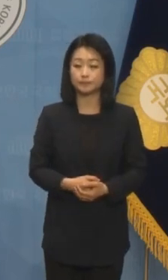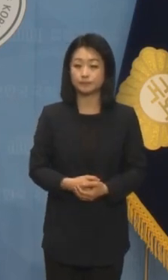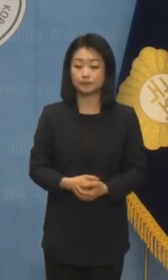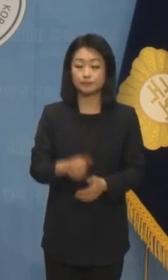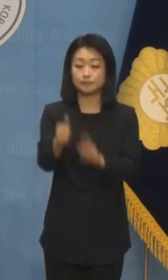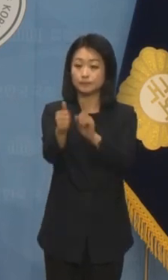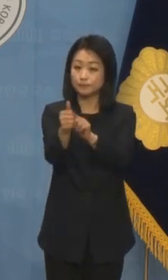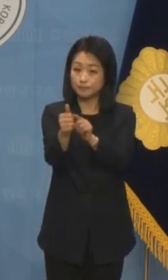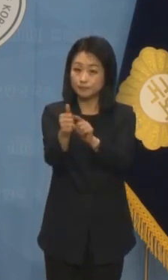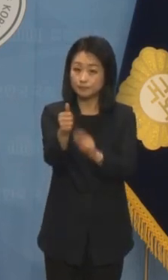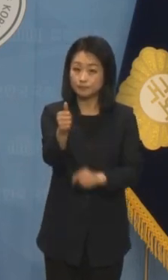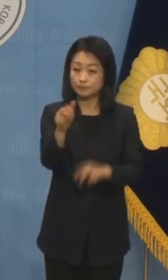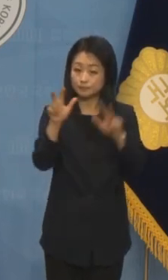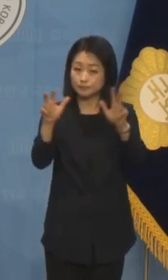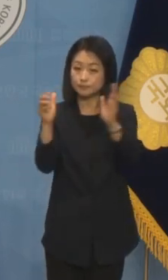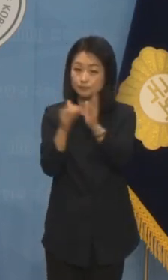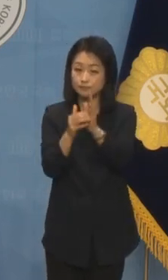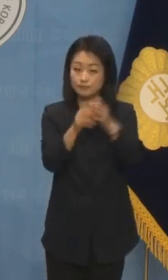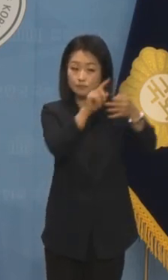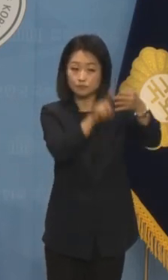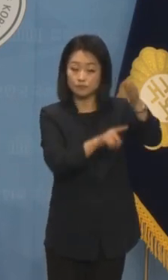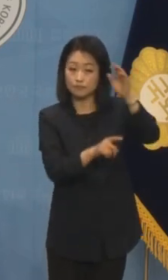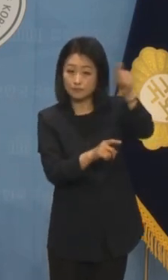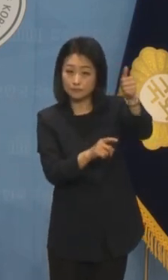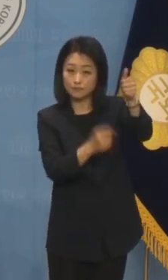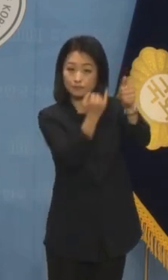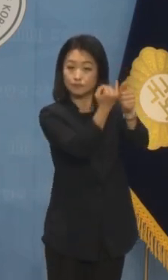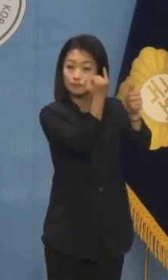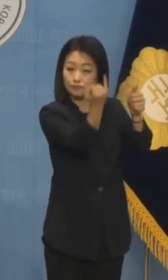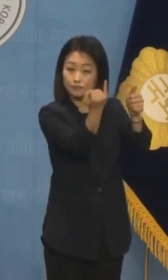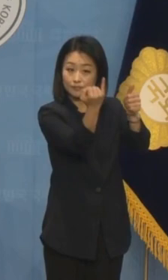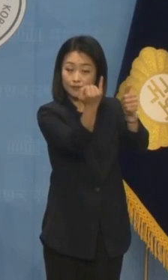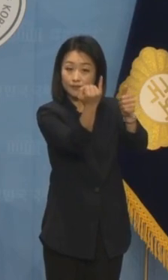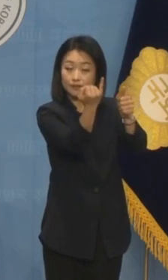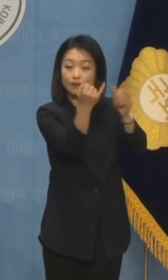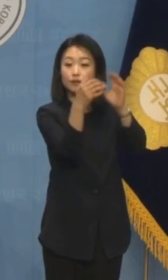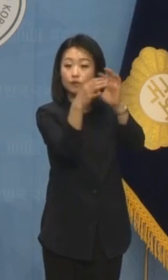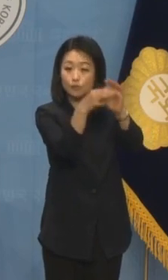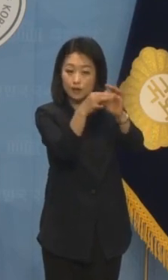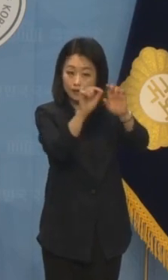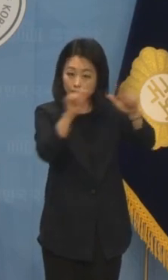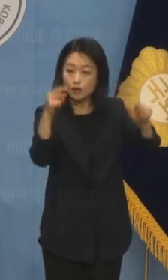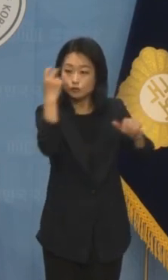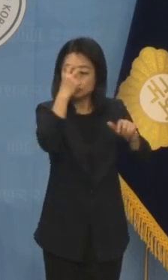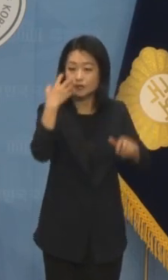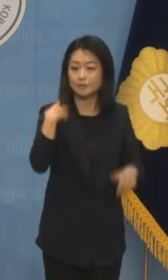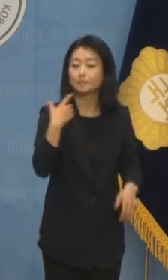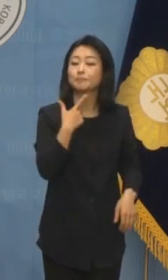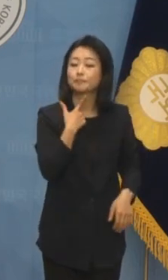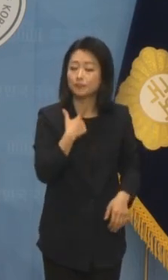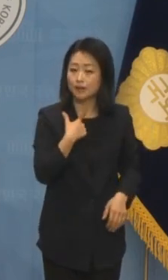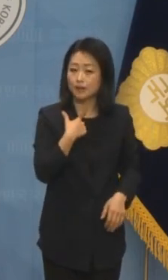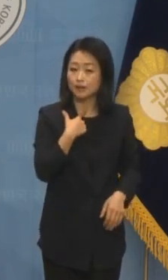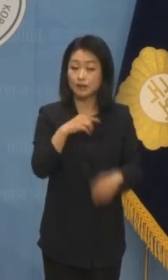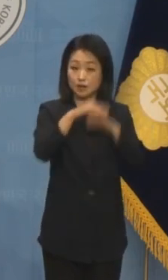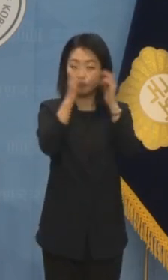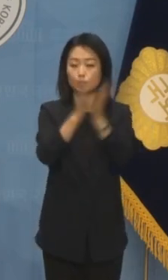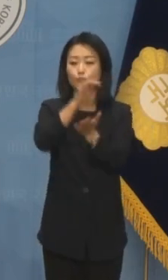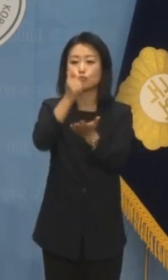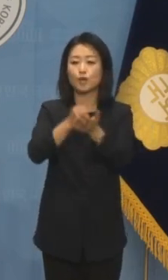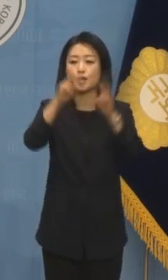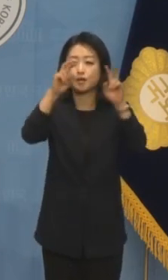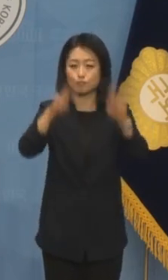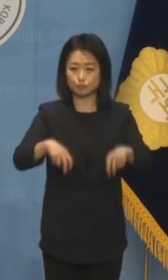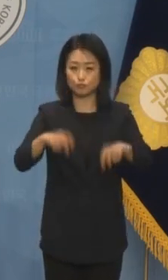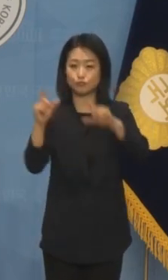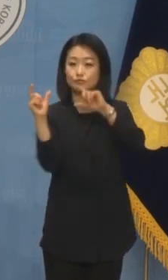김영철 검사는 그동안 윤석열 대통령 부인 김건희 여사와 관련된 여러 건을 수사했는데 모두 무혐의